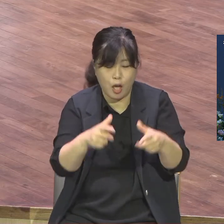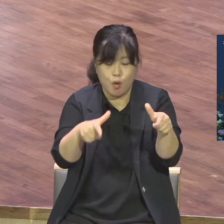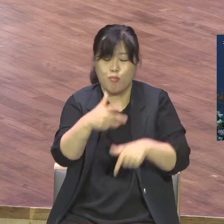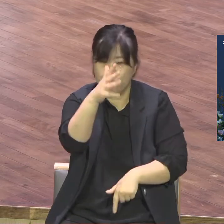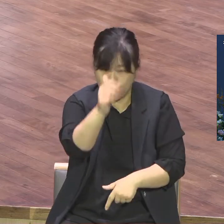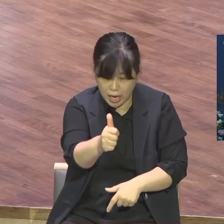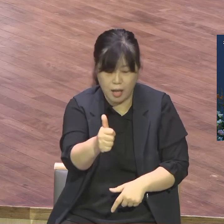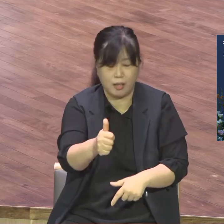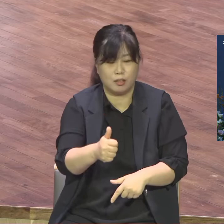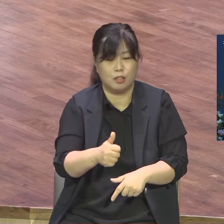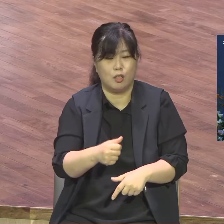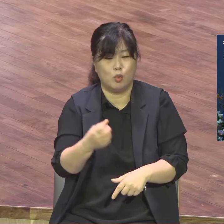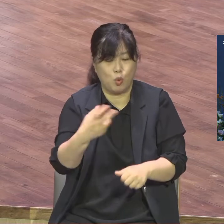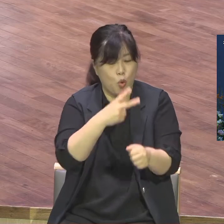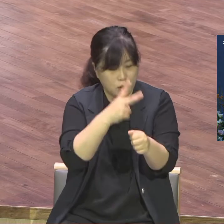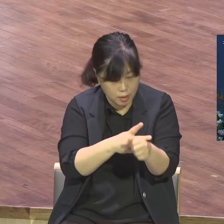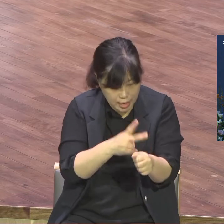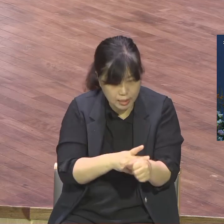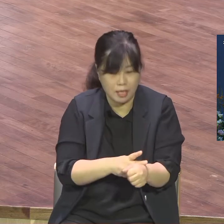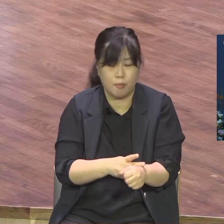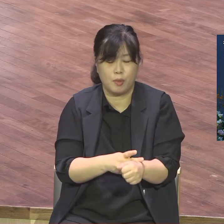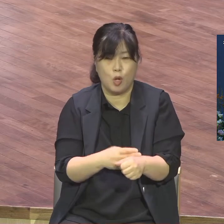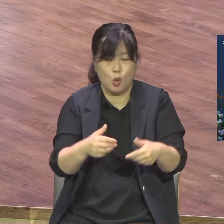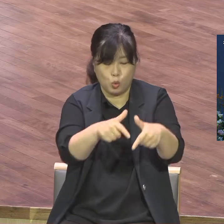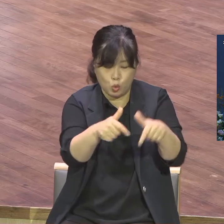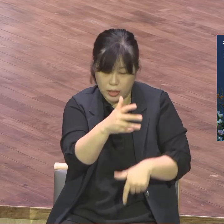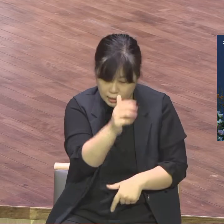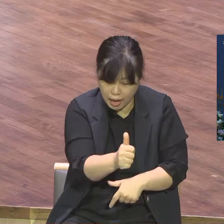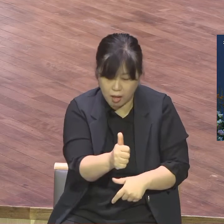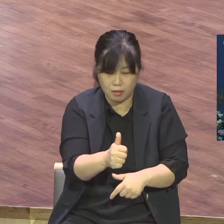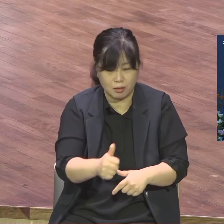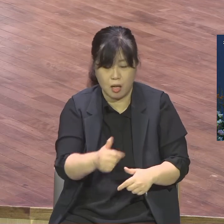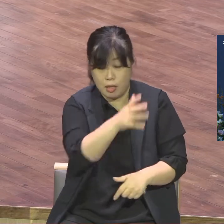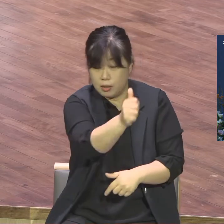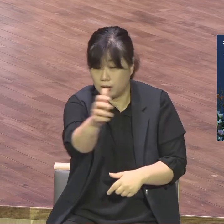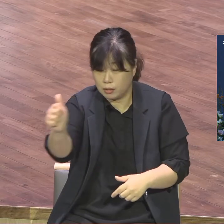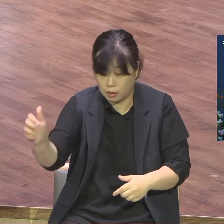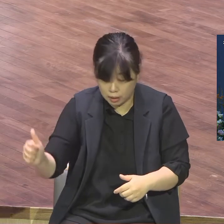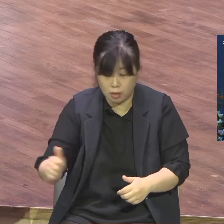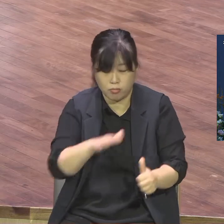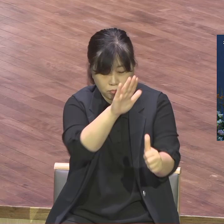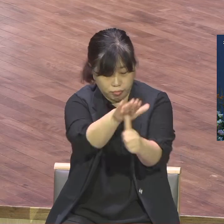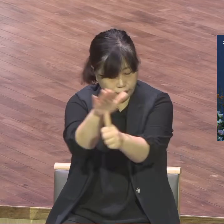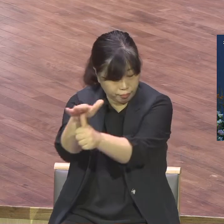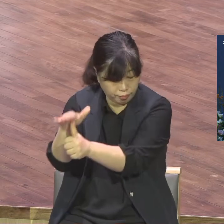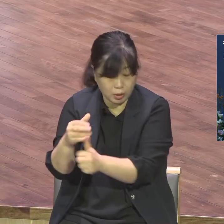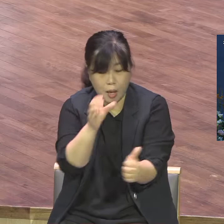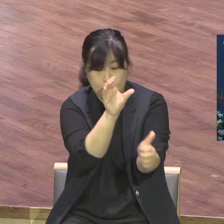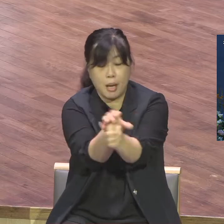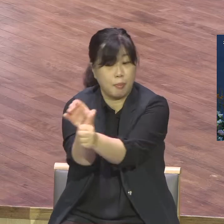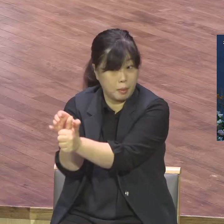사실 능력 있는 리더는요 모든 방면에 뛰어난 사람이 아닙니다.